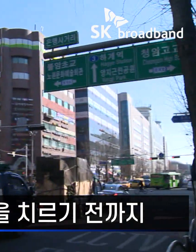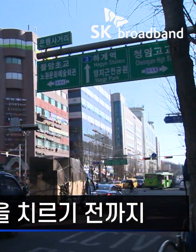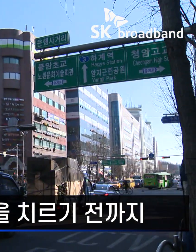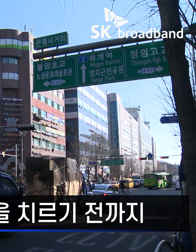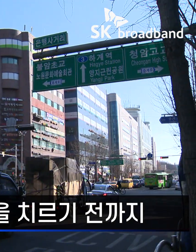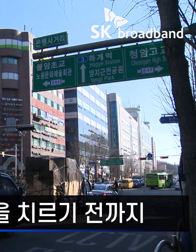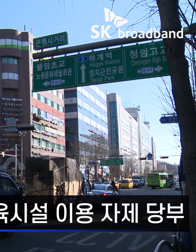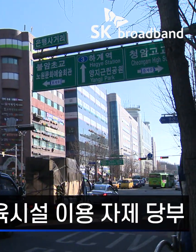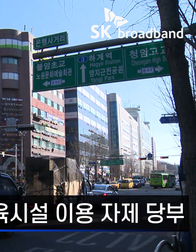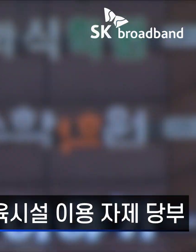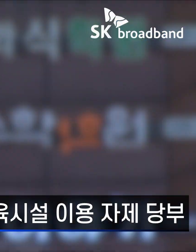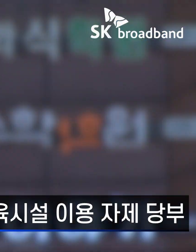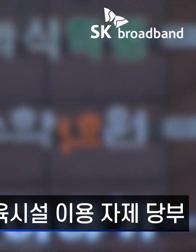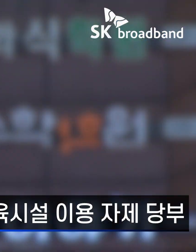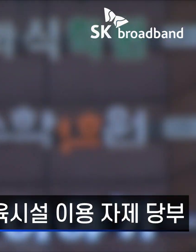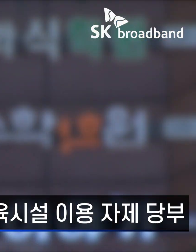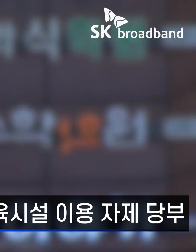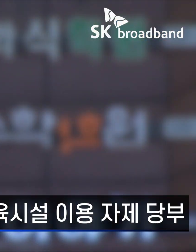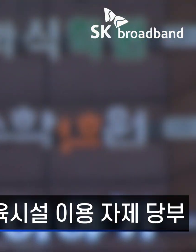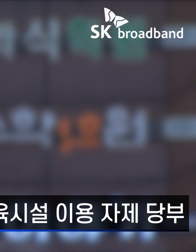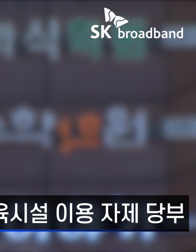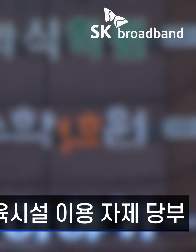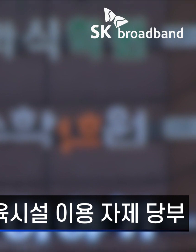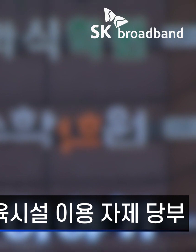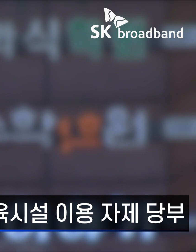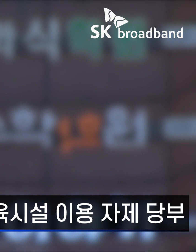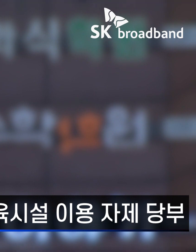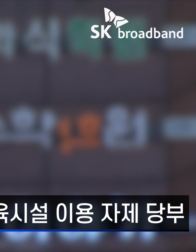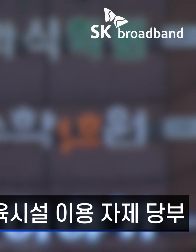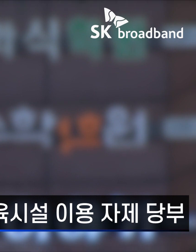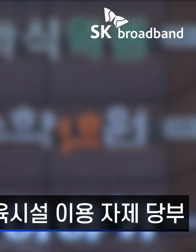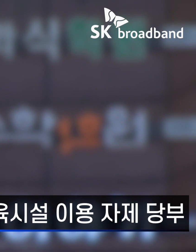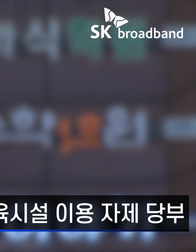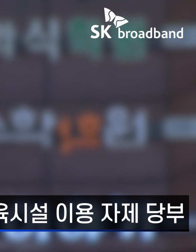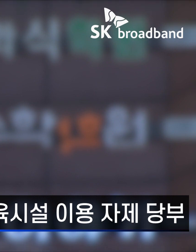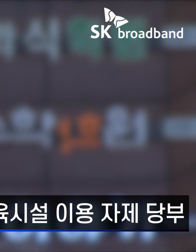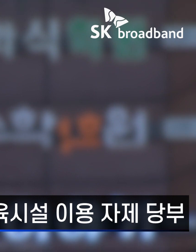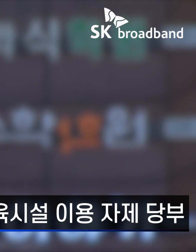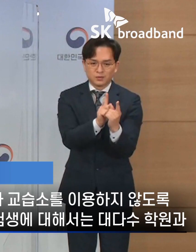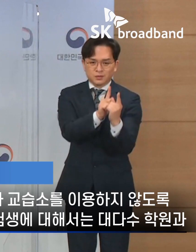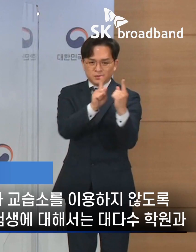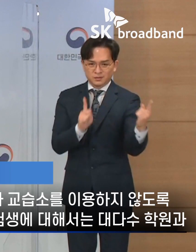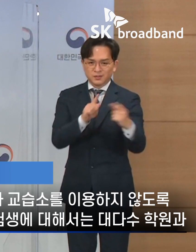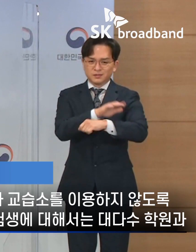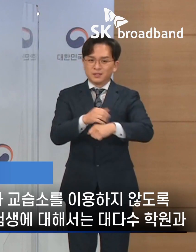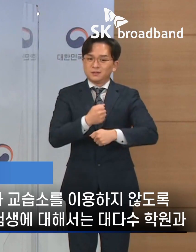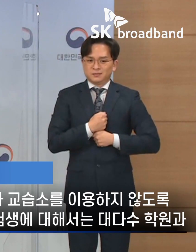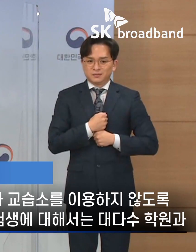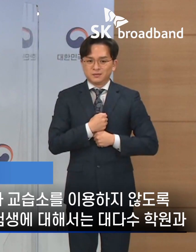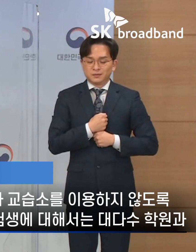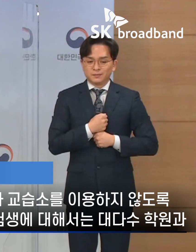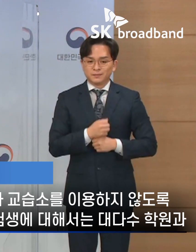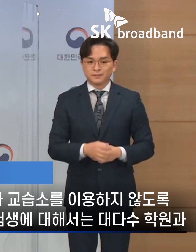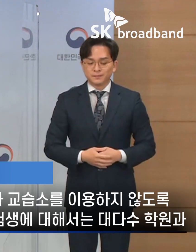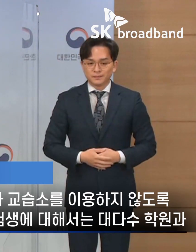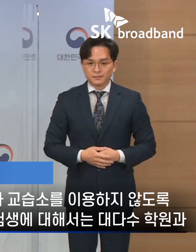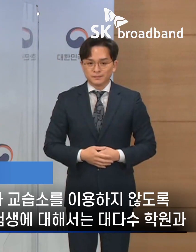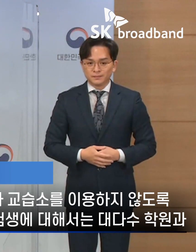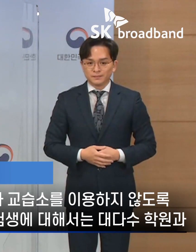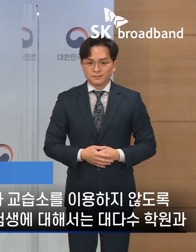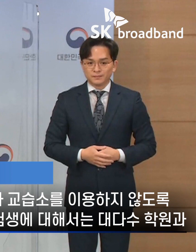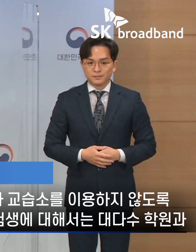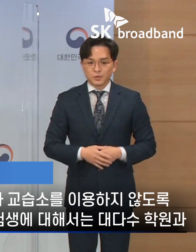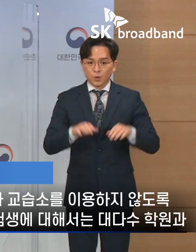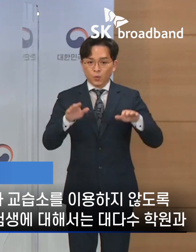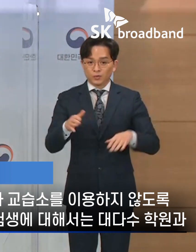치르기 전까지 학원과 교습소 등 외부 교육시설 이용 자제를 당부했습니다. 오늘부터 수능 전날까지